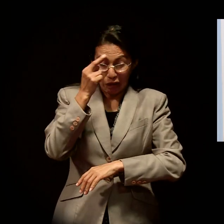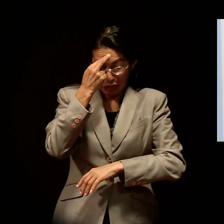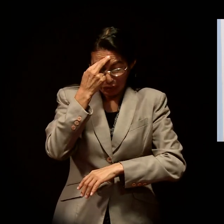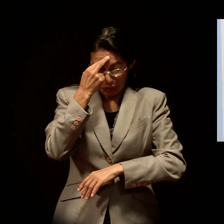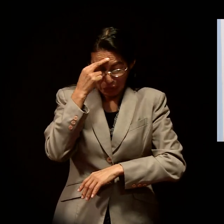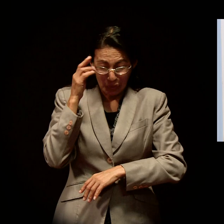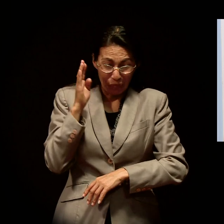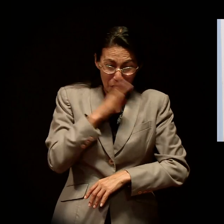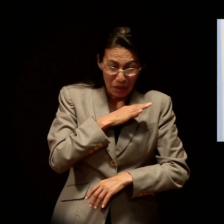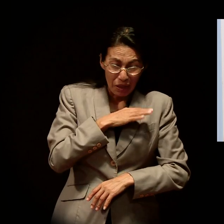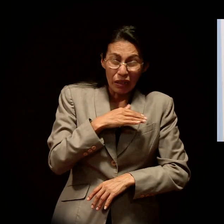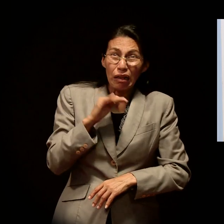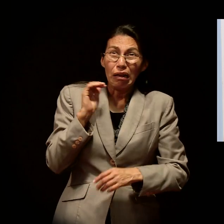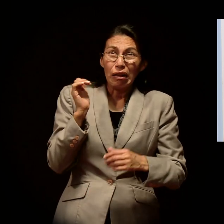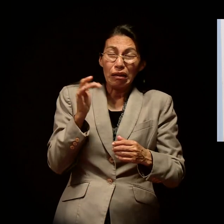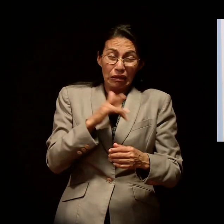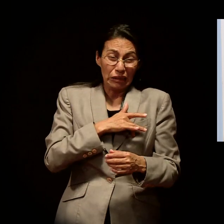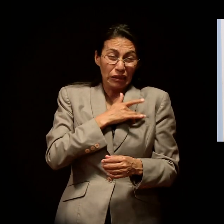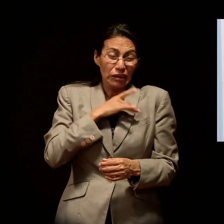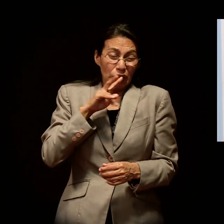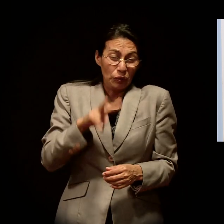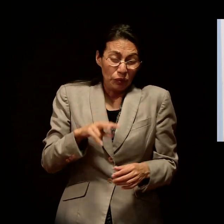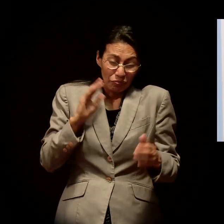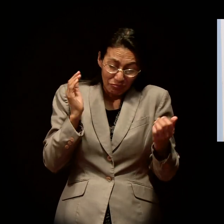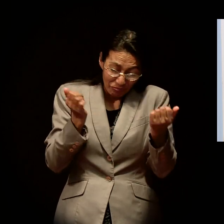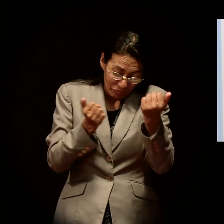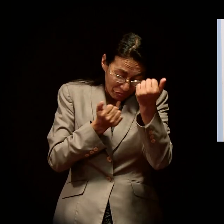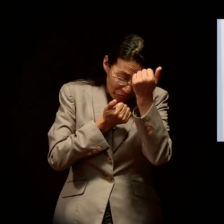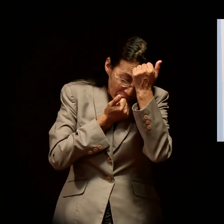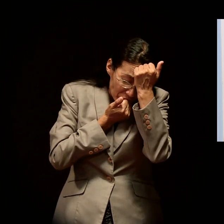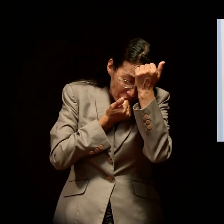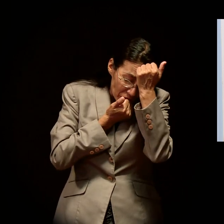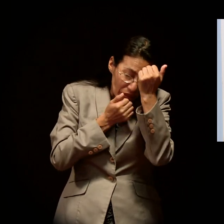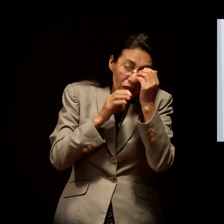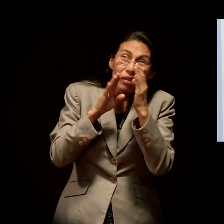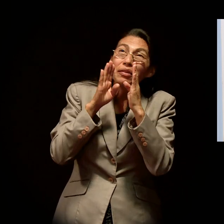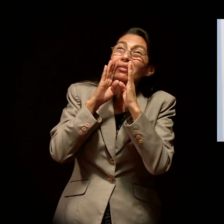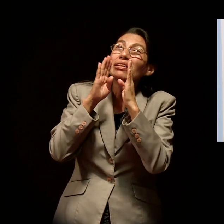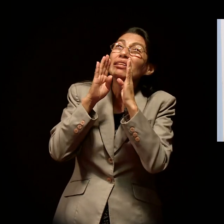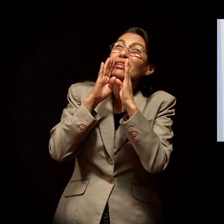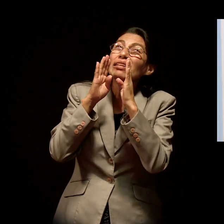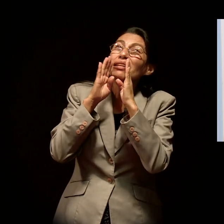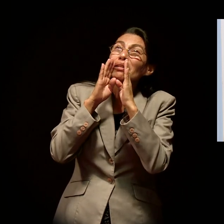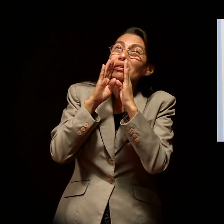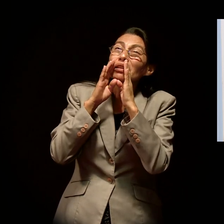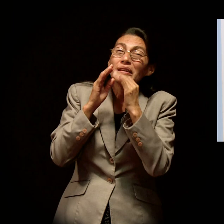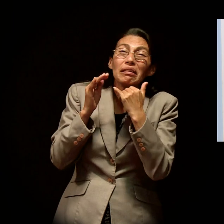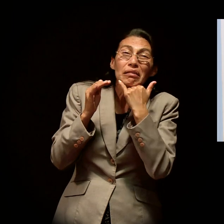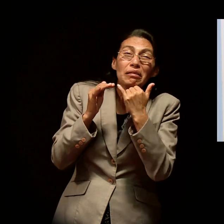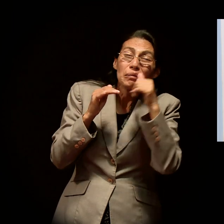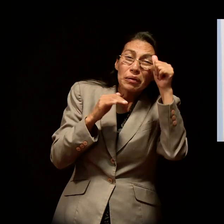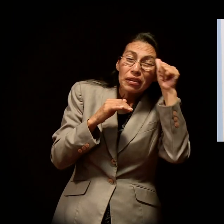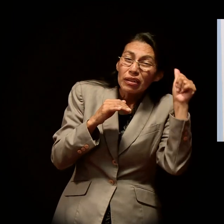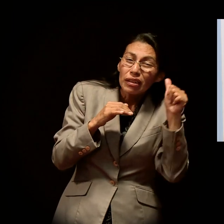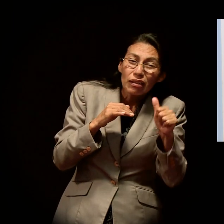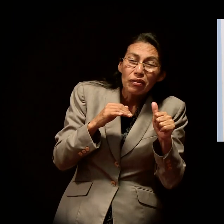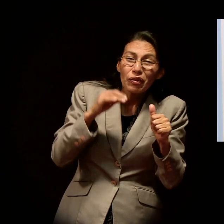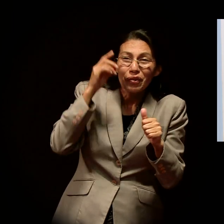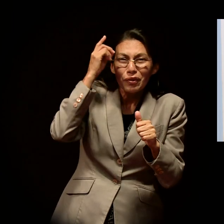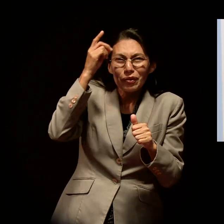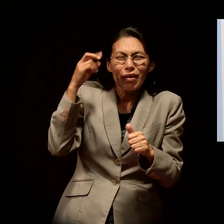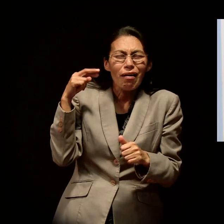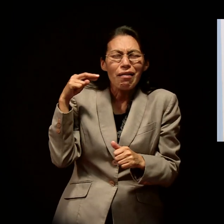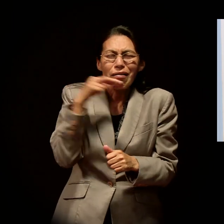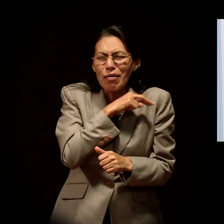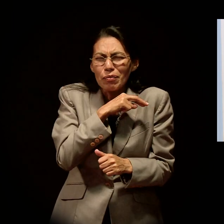reconocemos que hicimos mal si nos arrepentimos de todo corazón Si confesamos específicamente la falta que hemos cometido